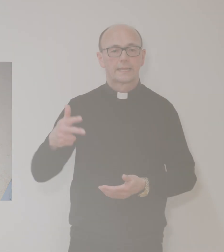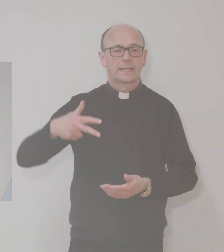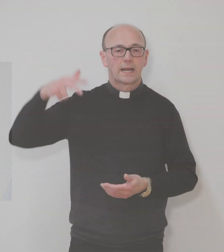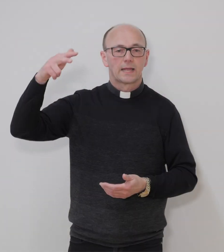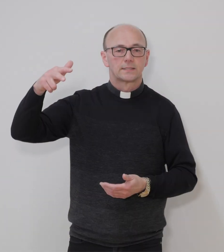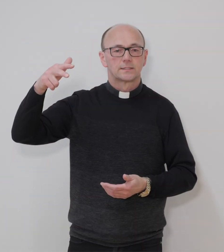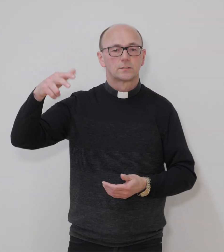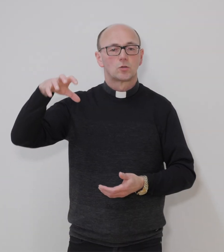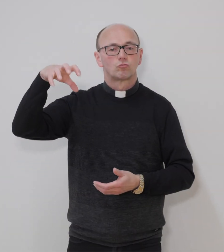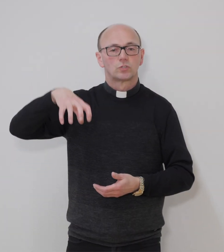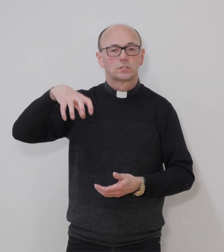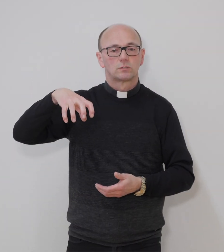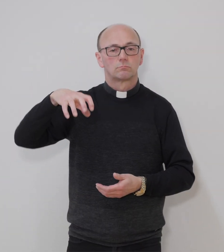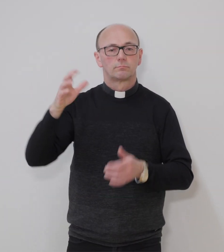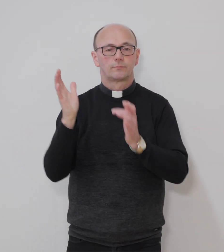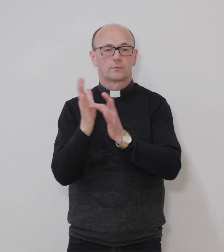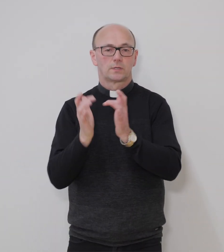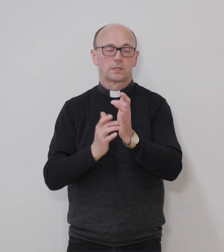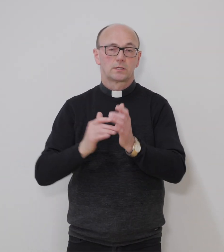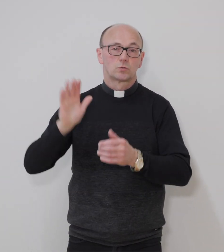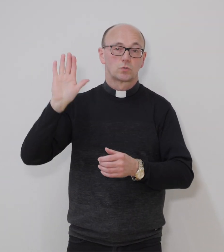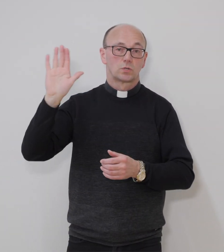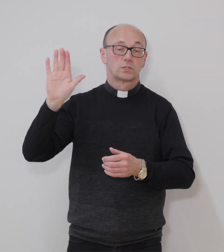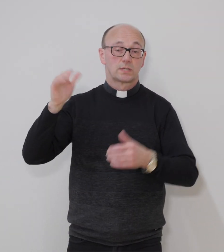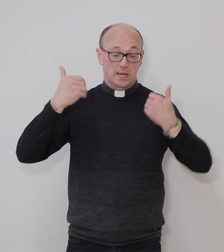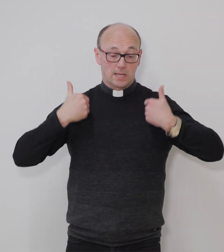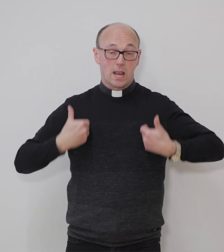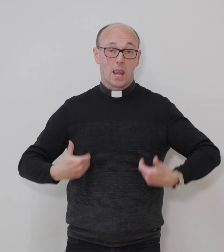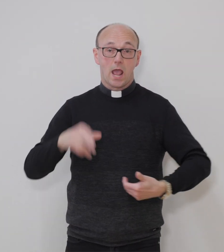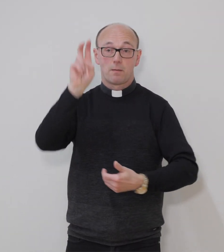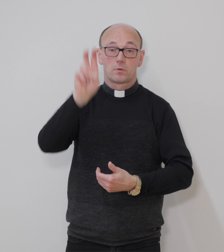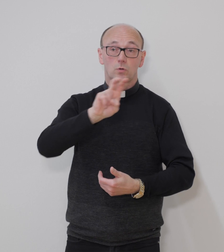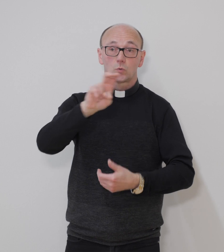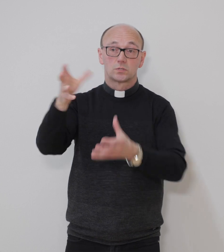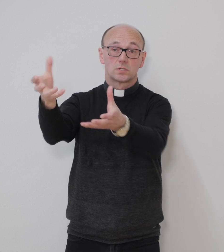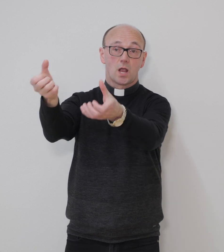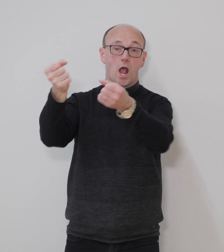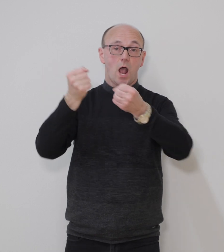Dreizehnte Station. Der Leichnam Jesu wird vom Kreuz abgenommen.